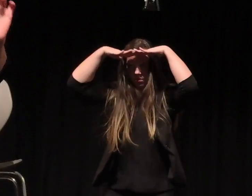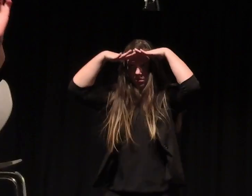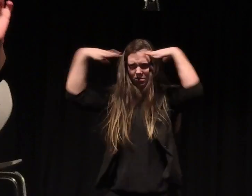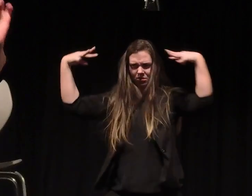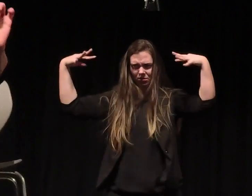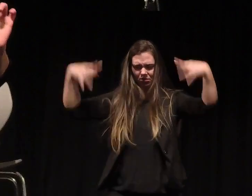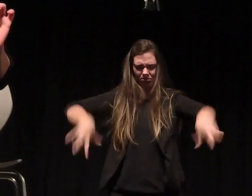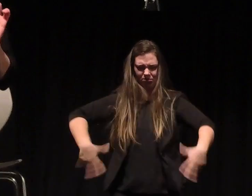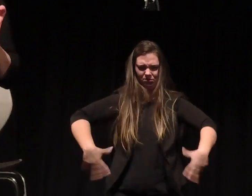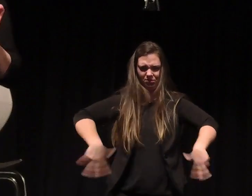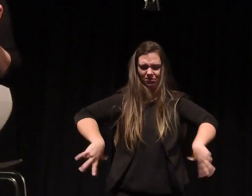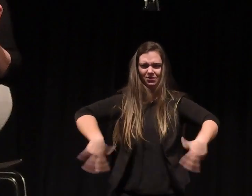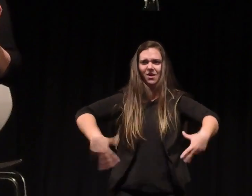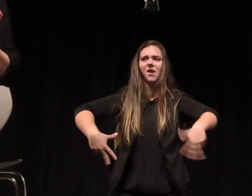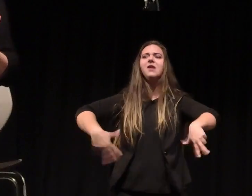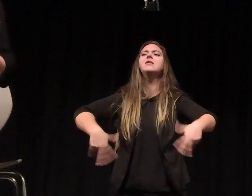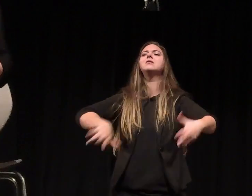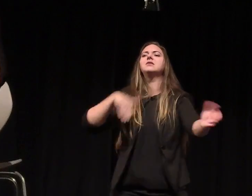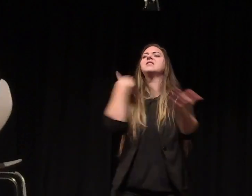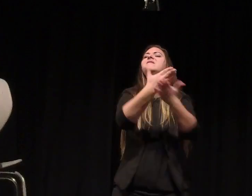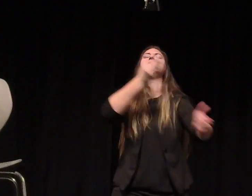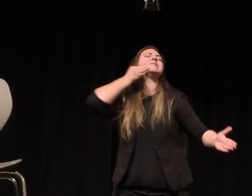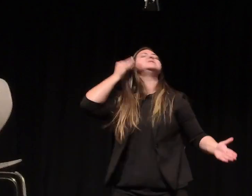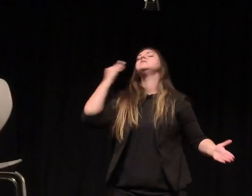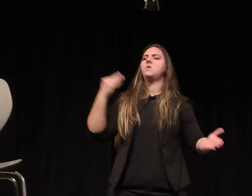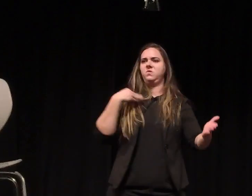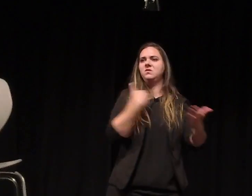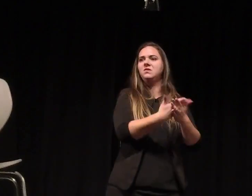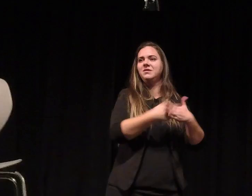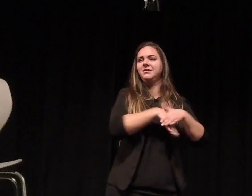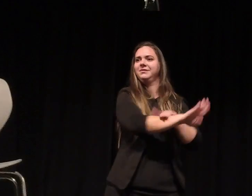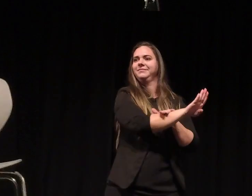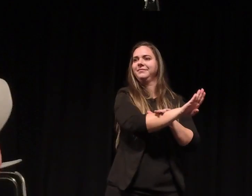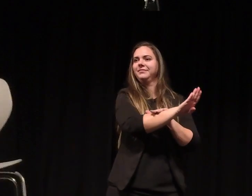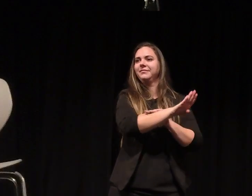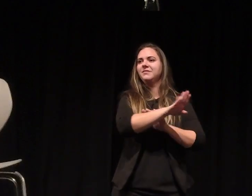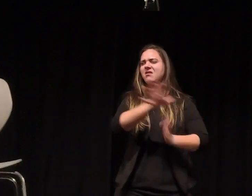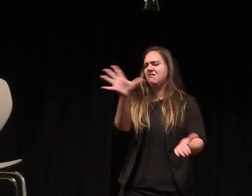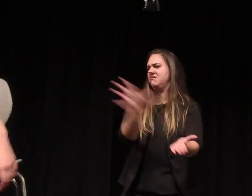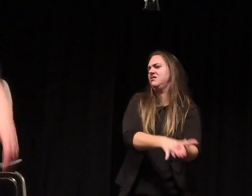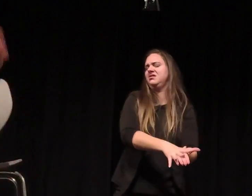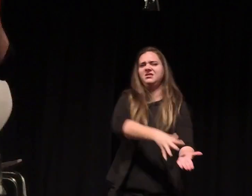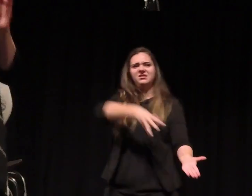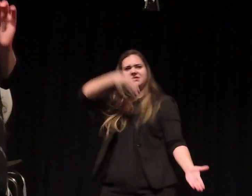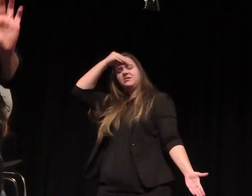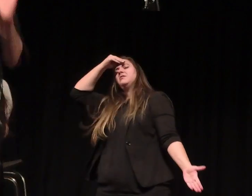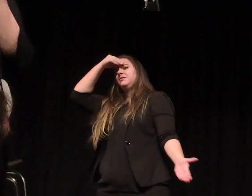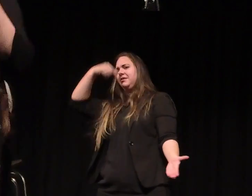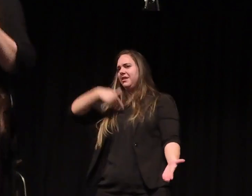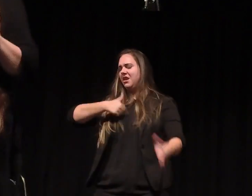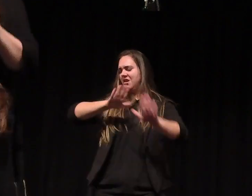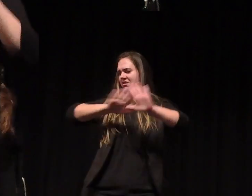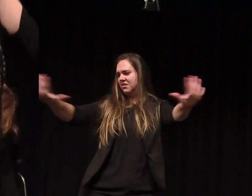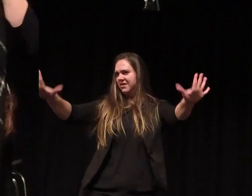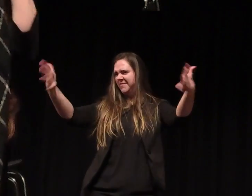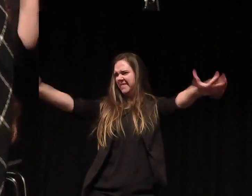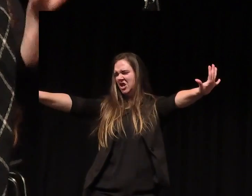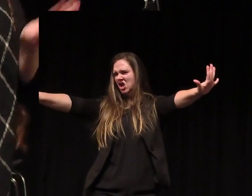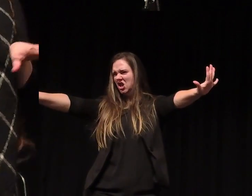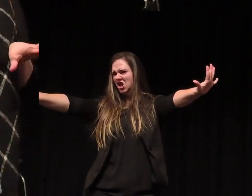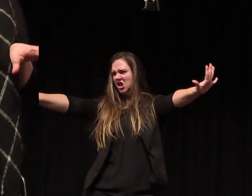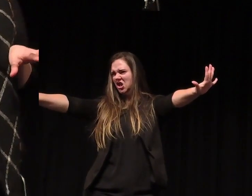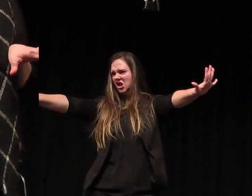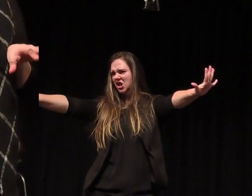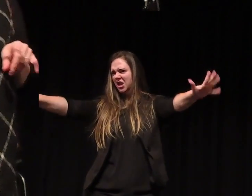fois qu'il est revenu chez lui, il a appris sa leçon. Là, on peut le voir travailler dans